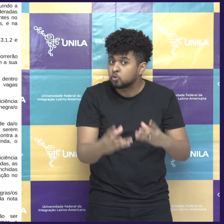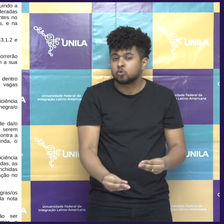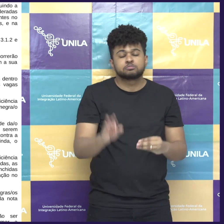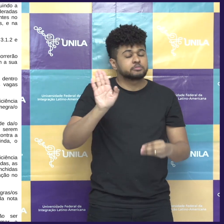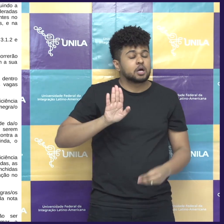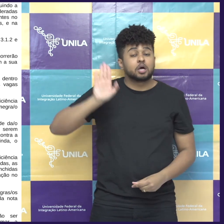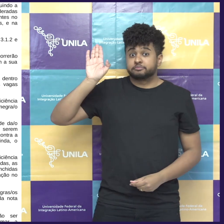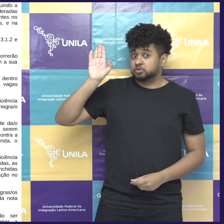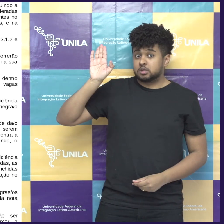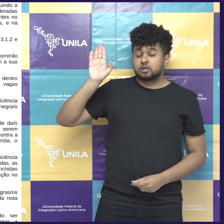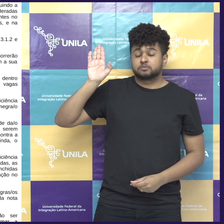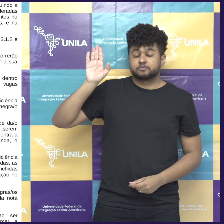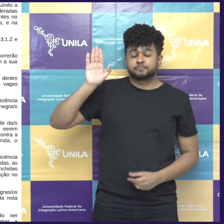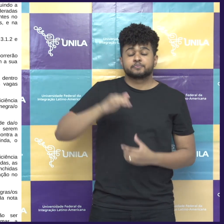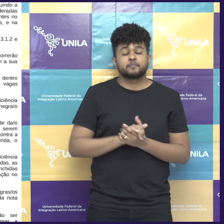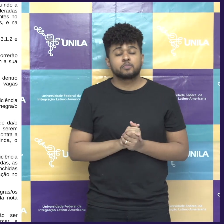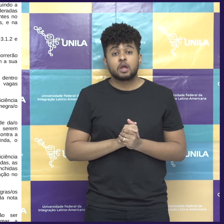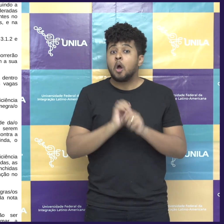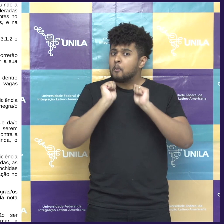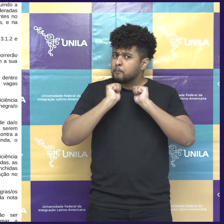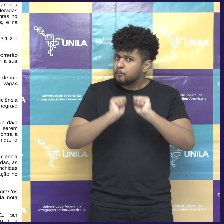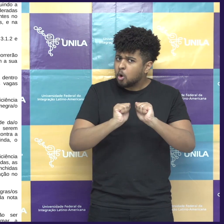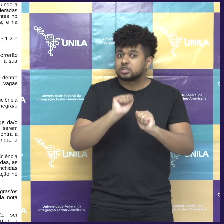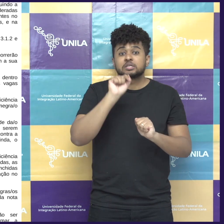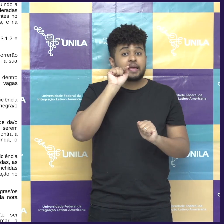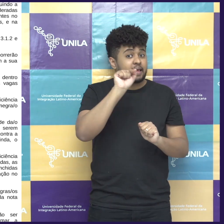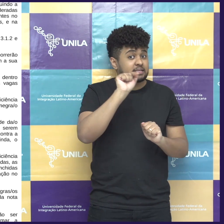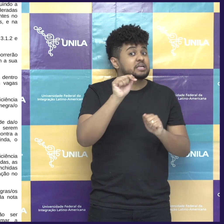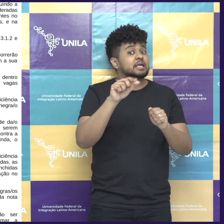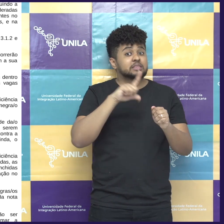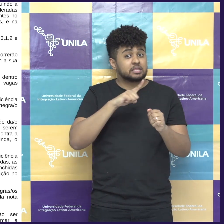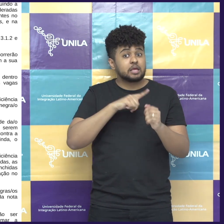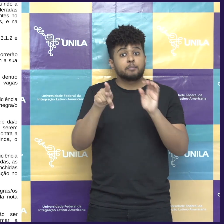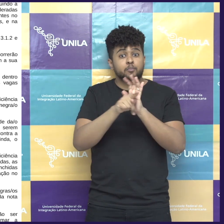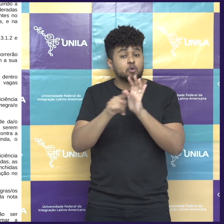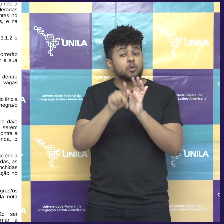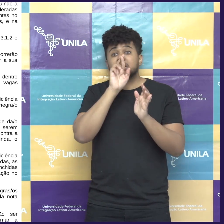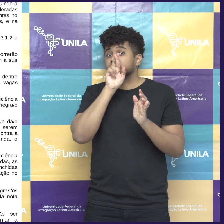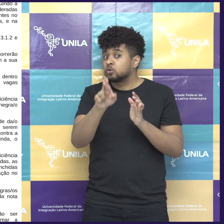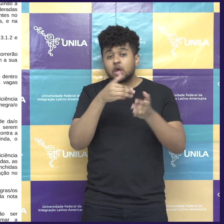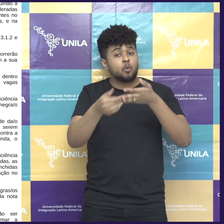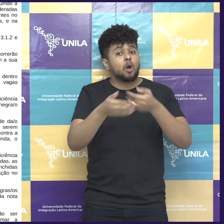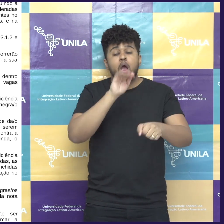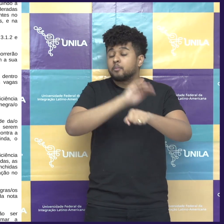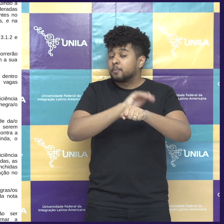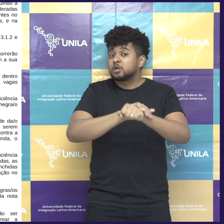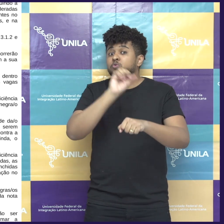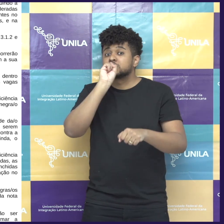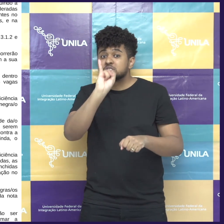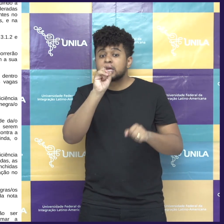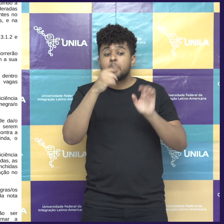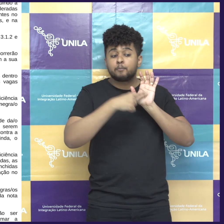do candidato, podendo este responder a qualquer momento, no caso de